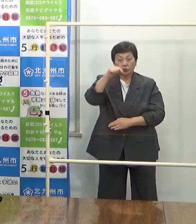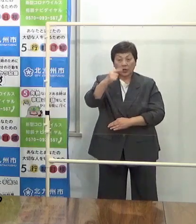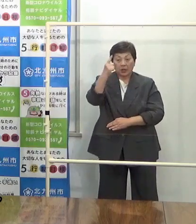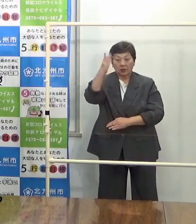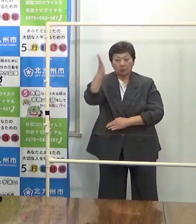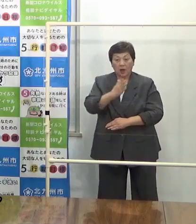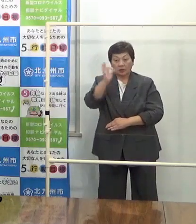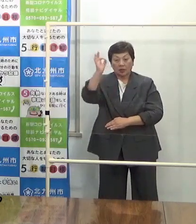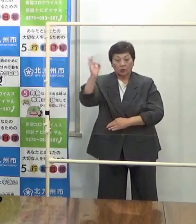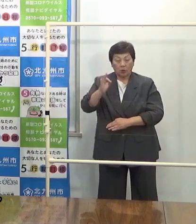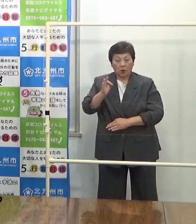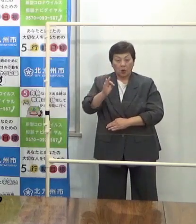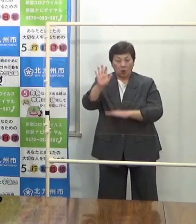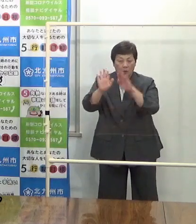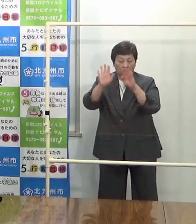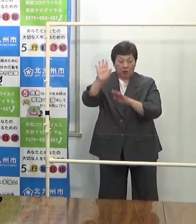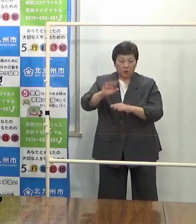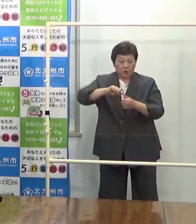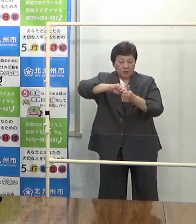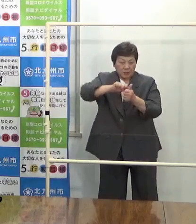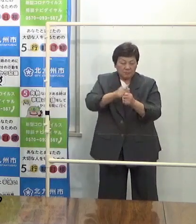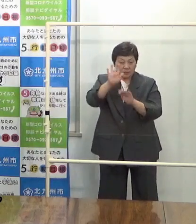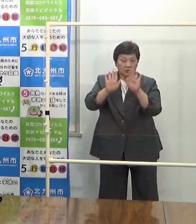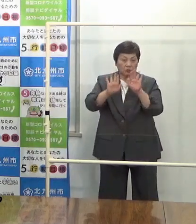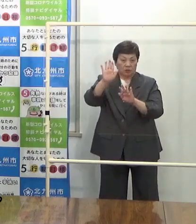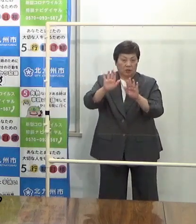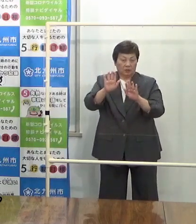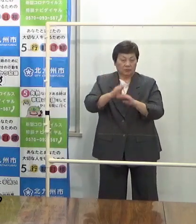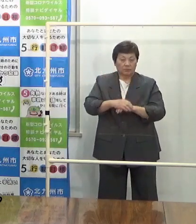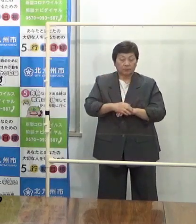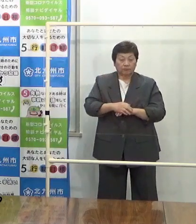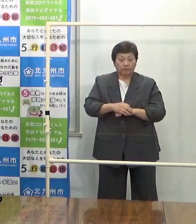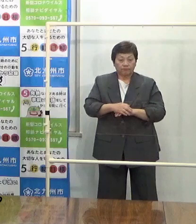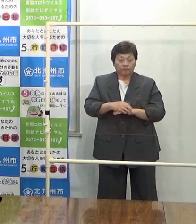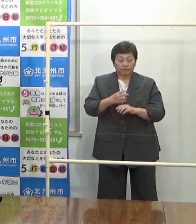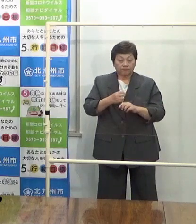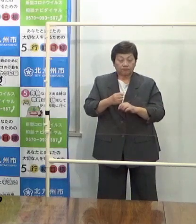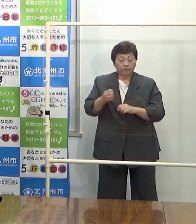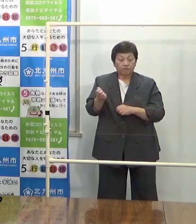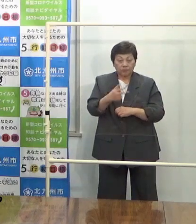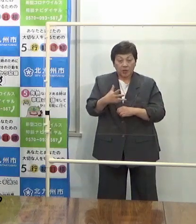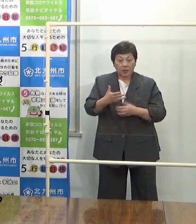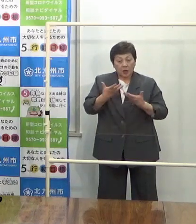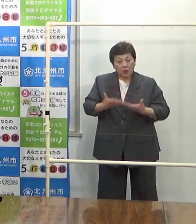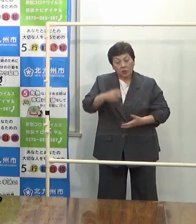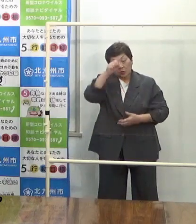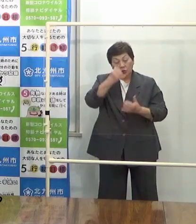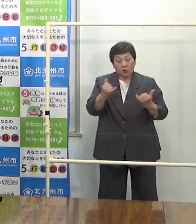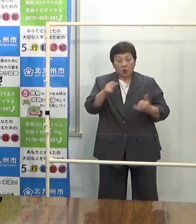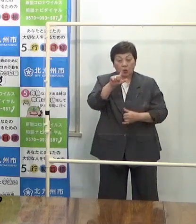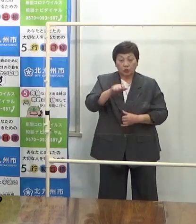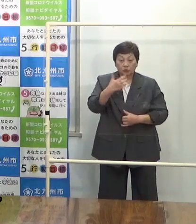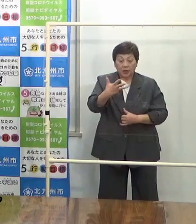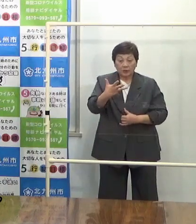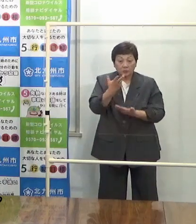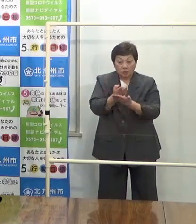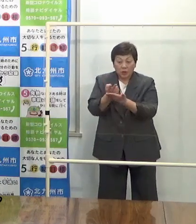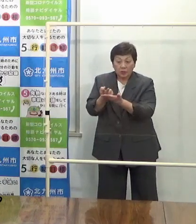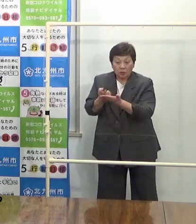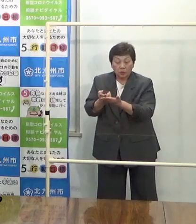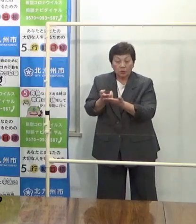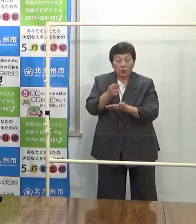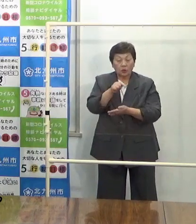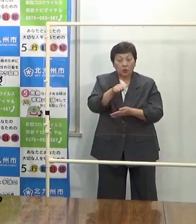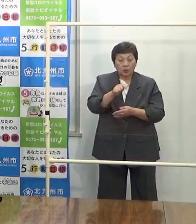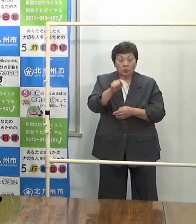69.1%、 非常に厳しい状況が続いております。なお重症は18床の確保